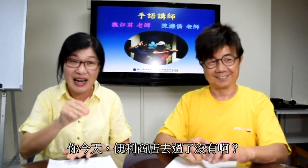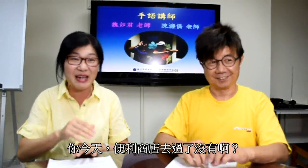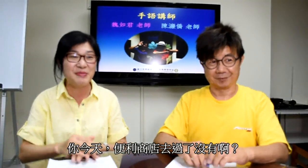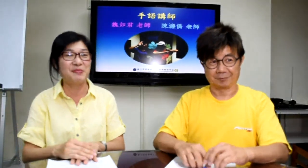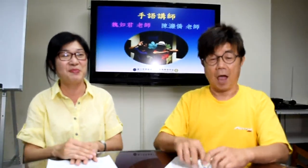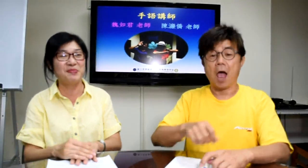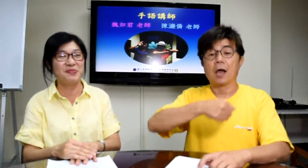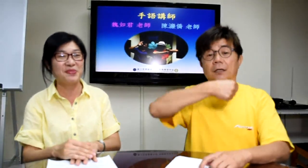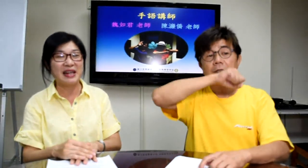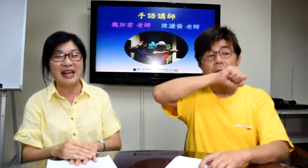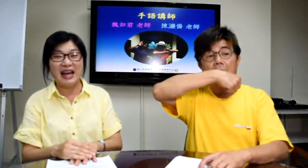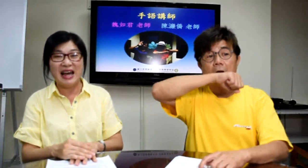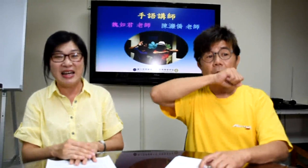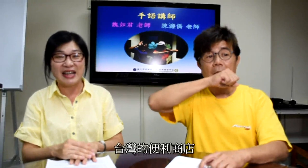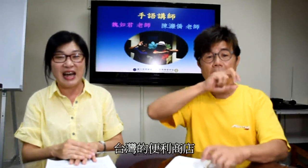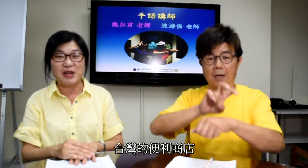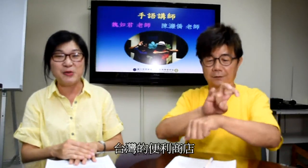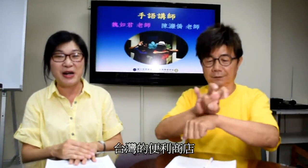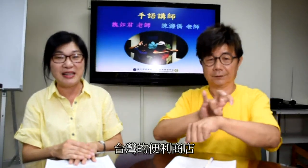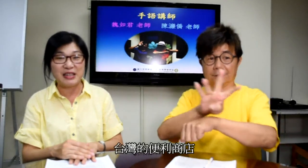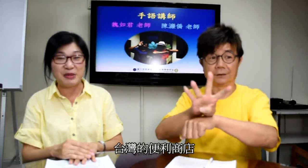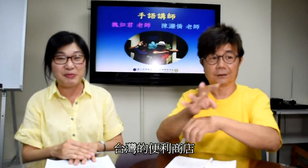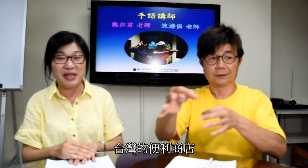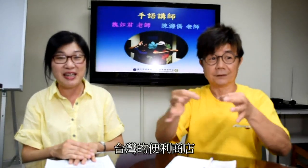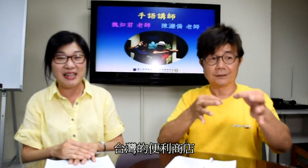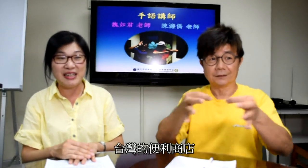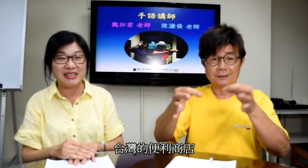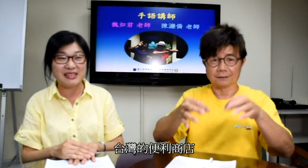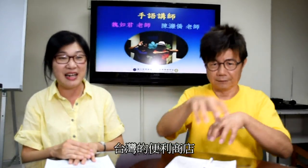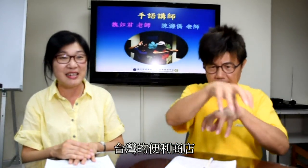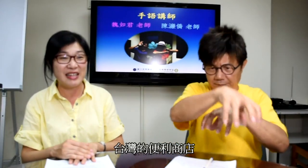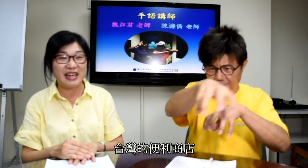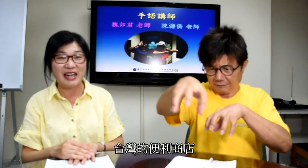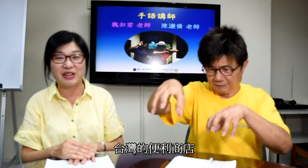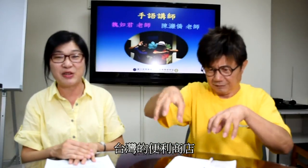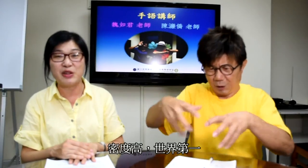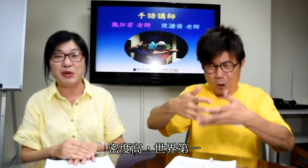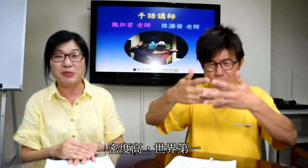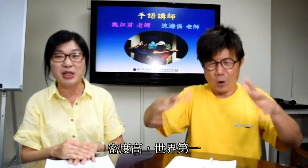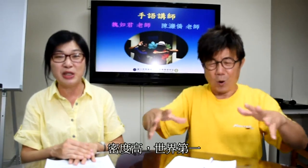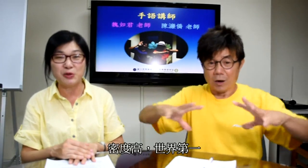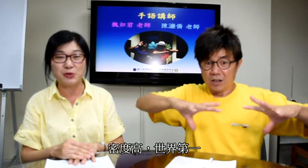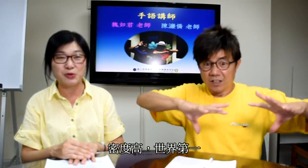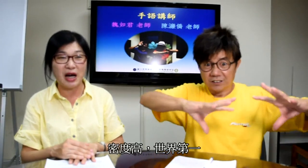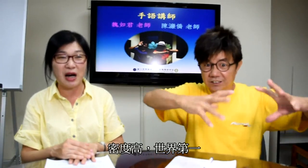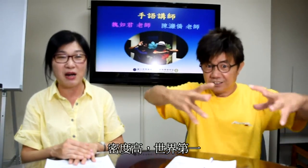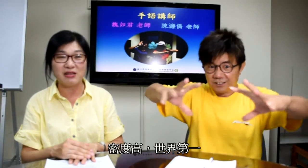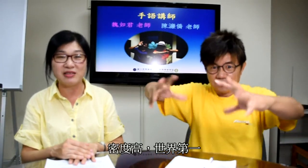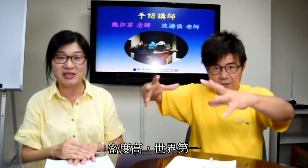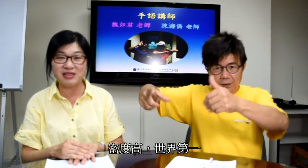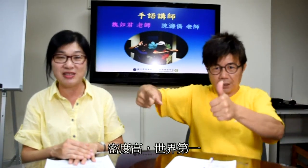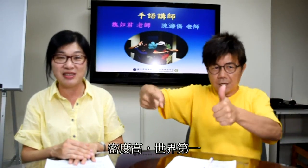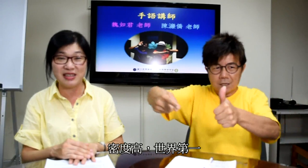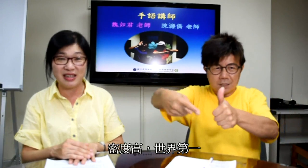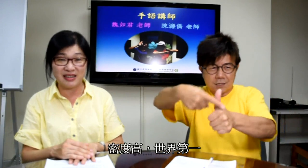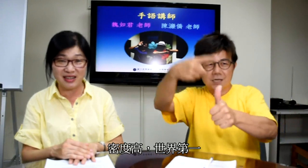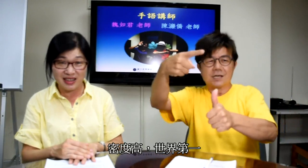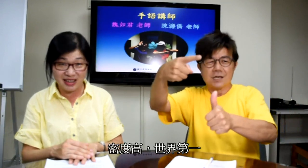啊？台湾的便利商店密度高，世界第